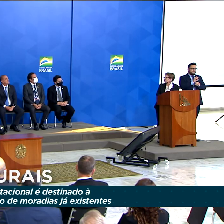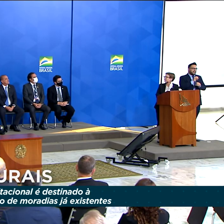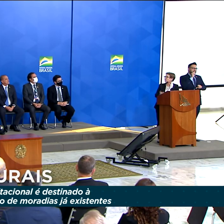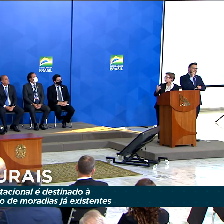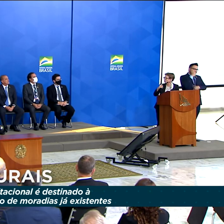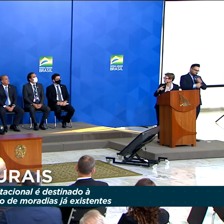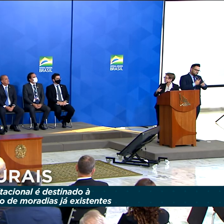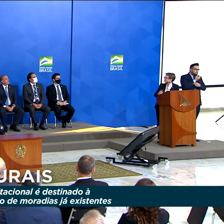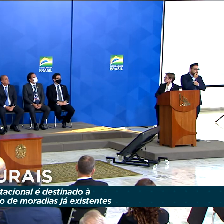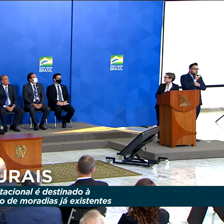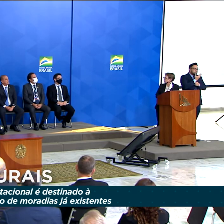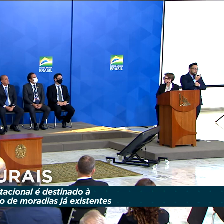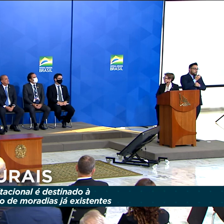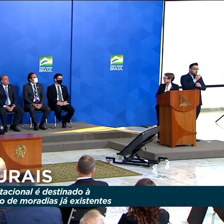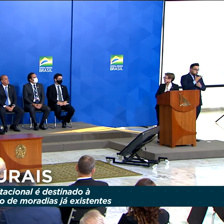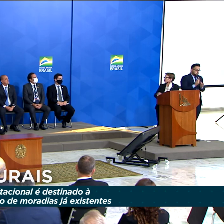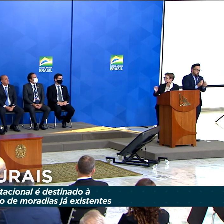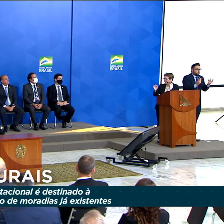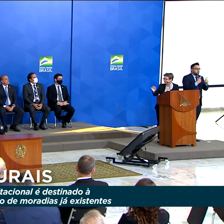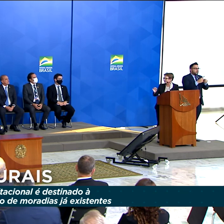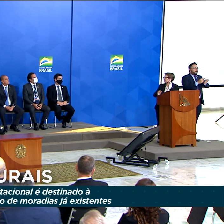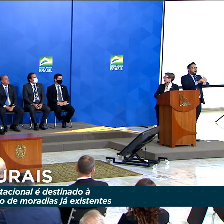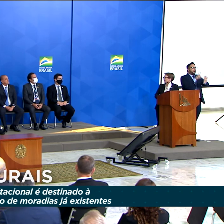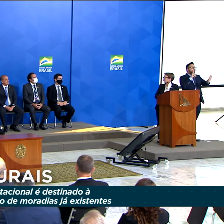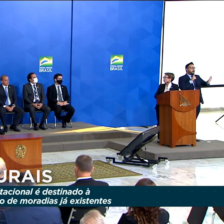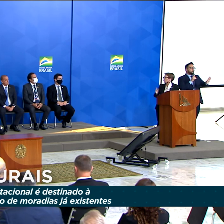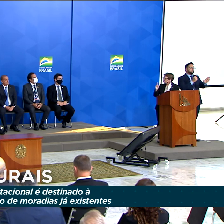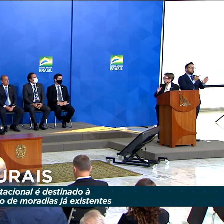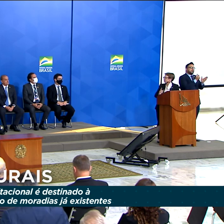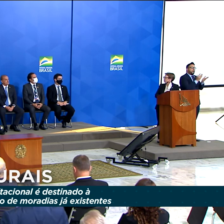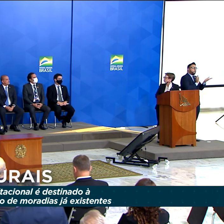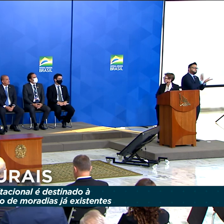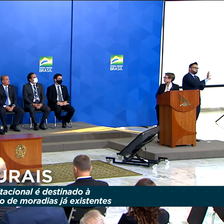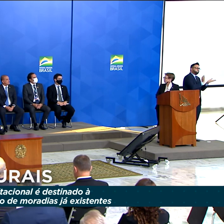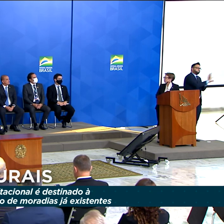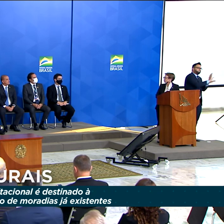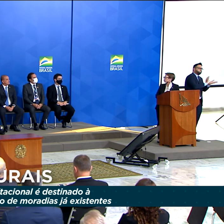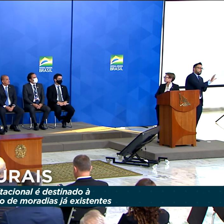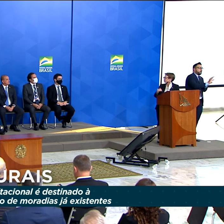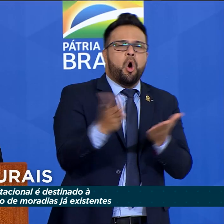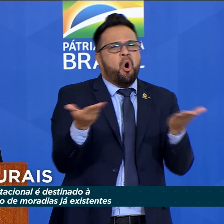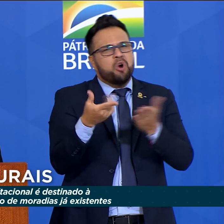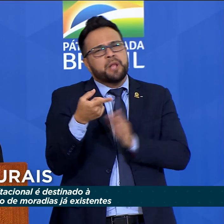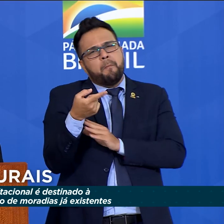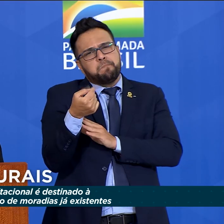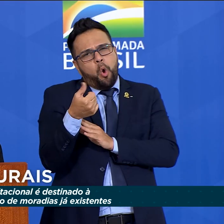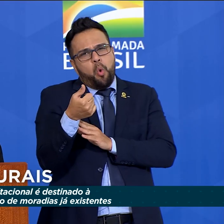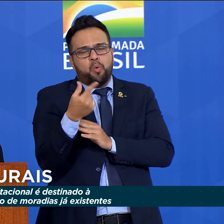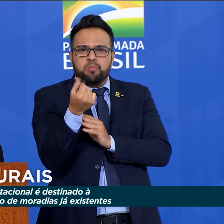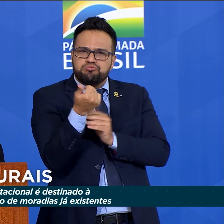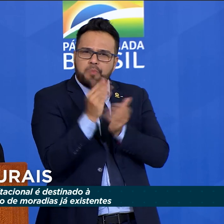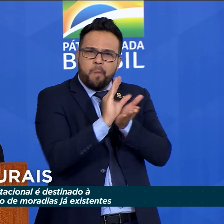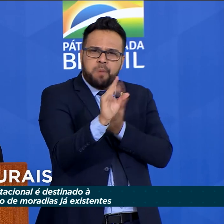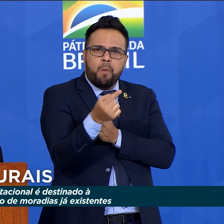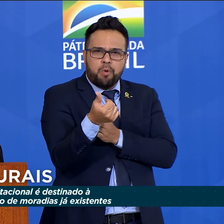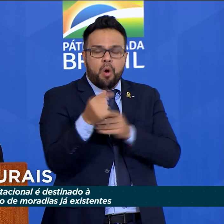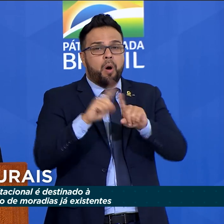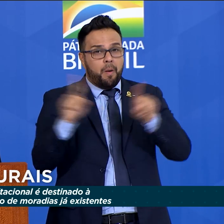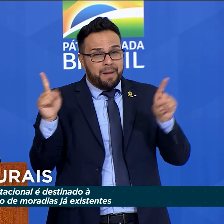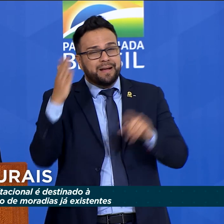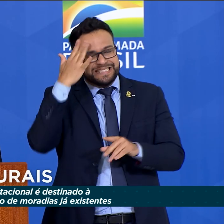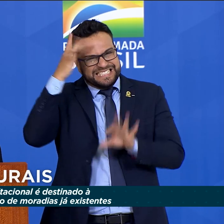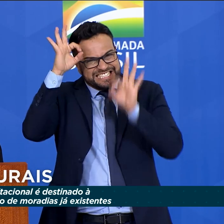pouco. Tiveram muitos recursos no passado para esse pequeno. Hoje nós temos poucos recursos, mas pode ter certeza que nós